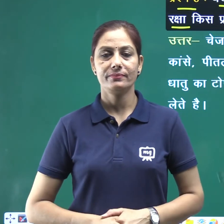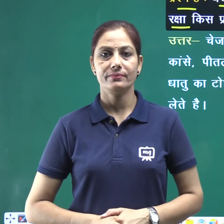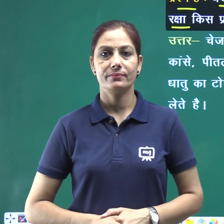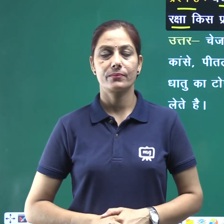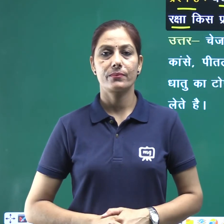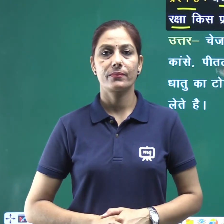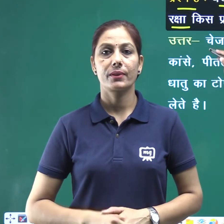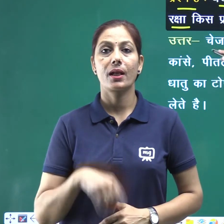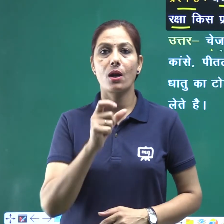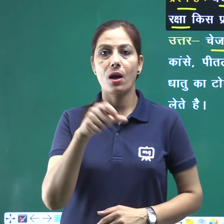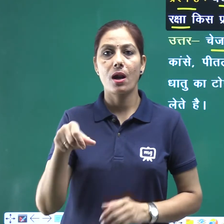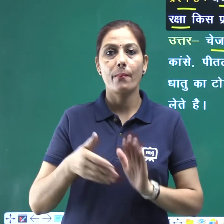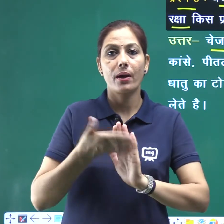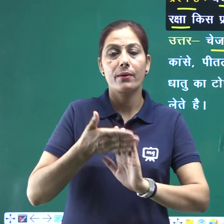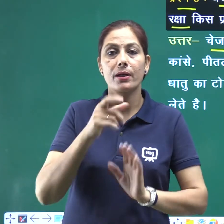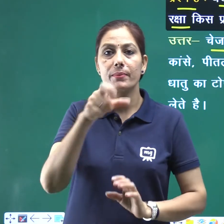चेजारो